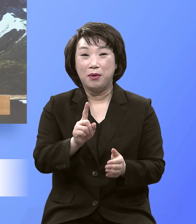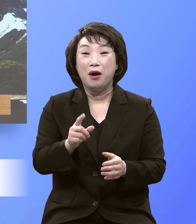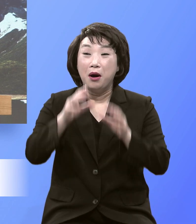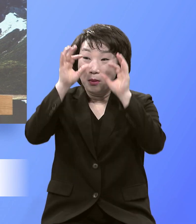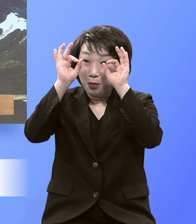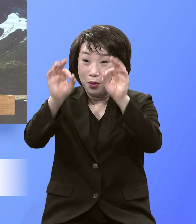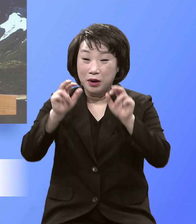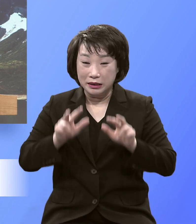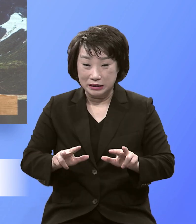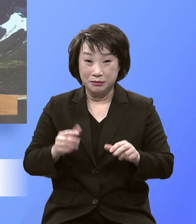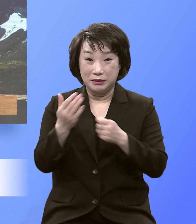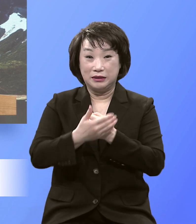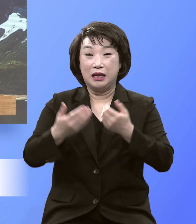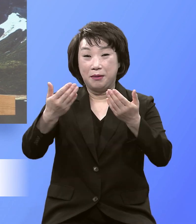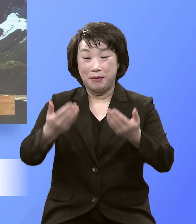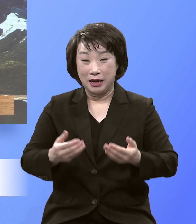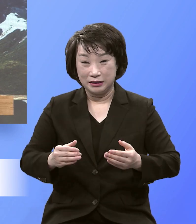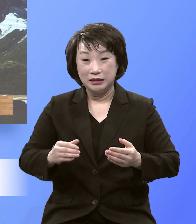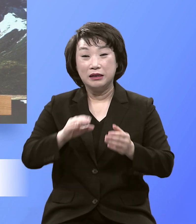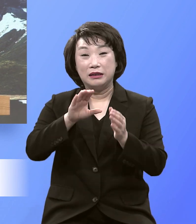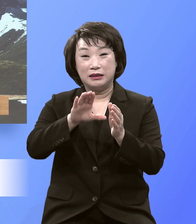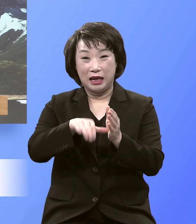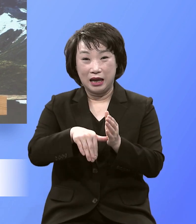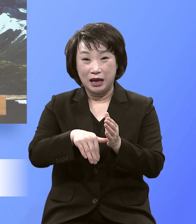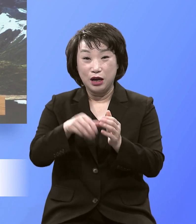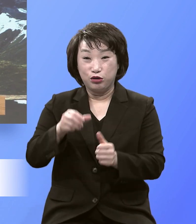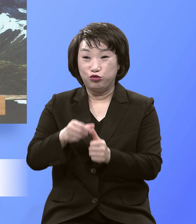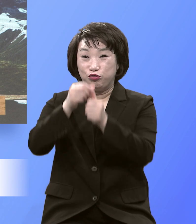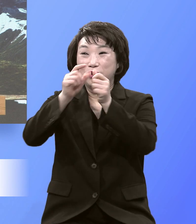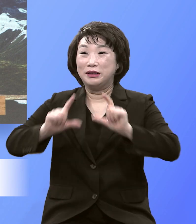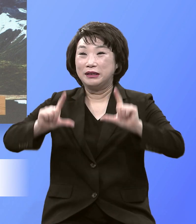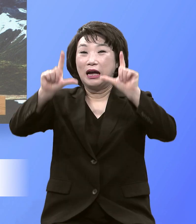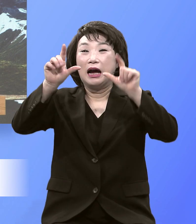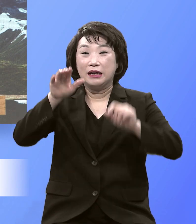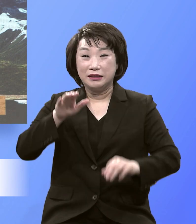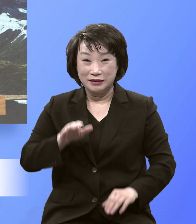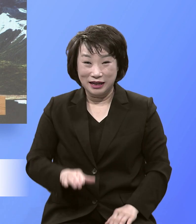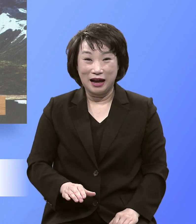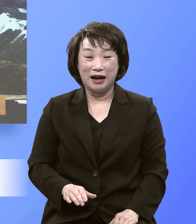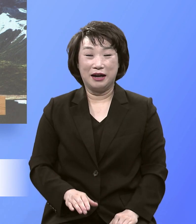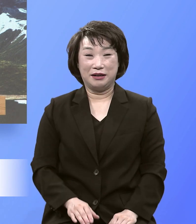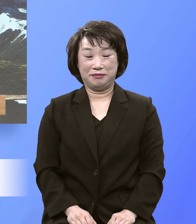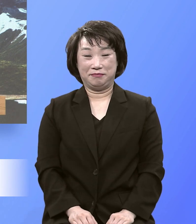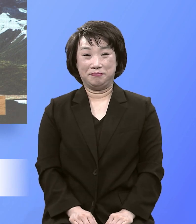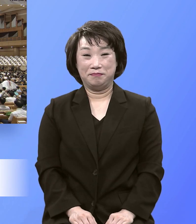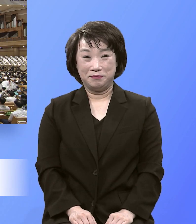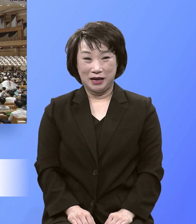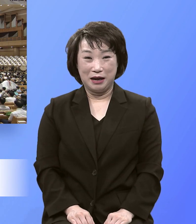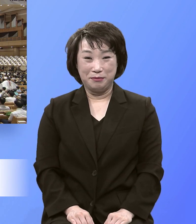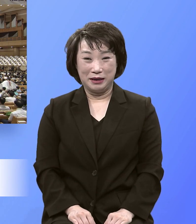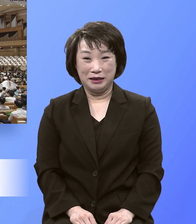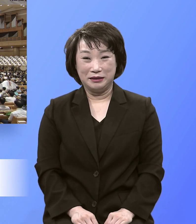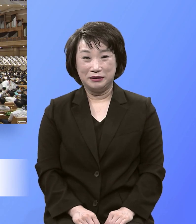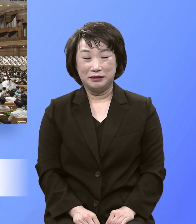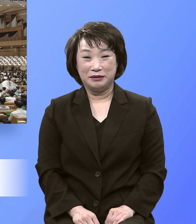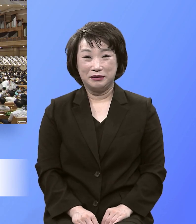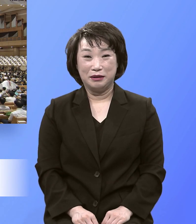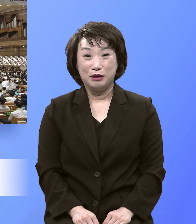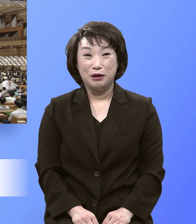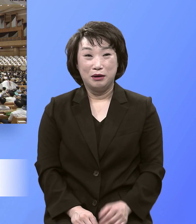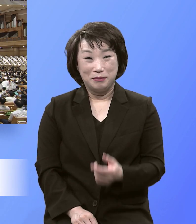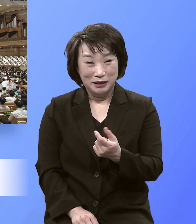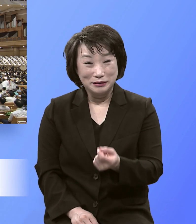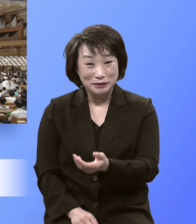보라, 지금이 은혜 받을 만한 때요, 구원의 날이로다.